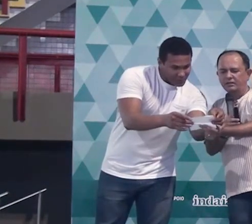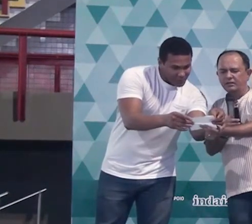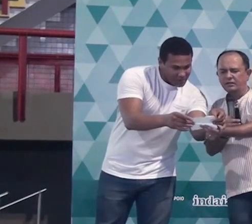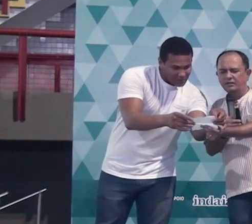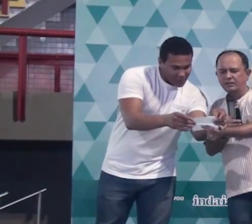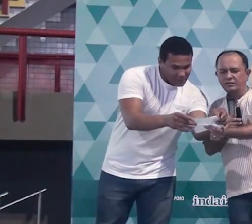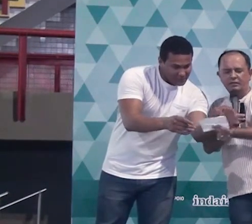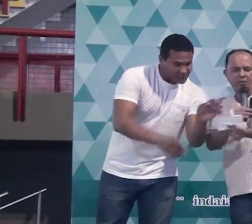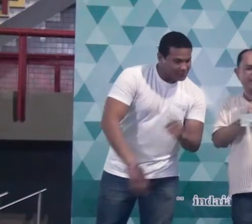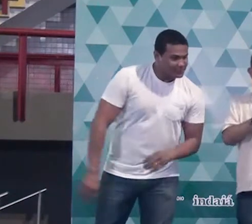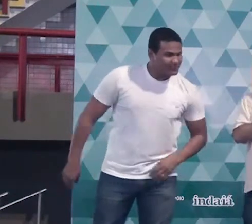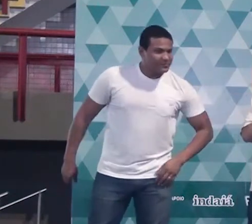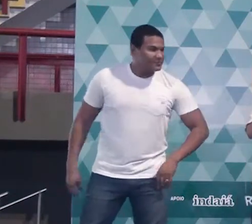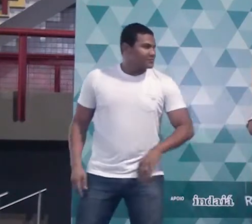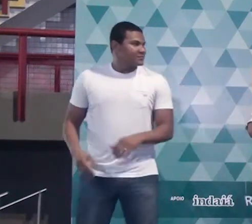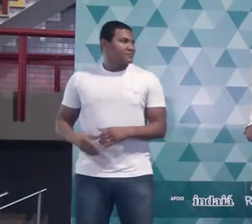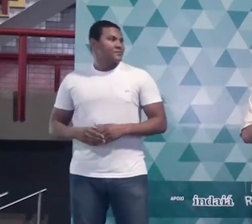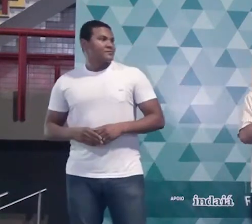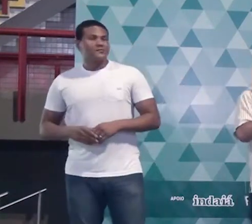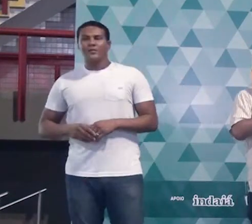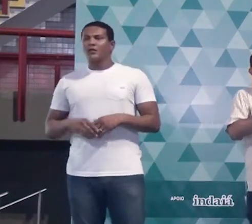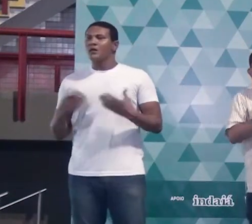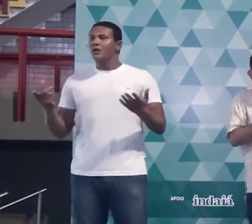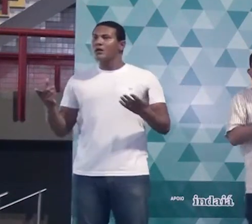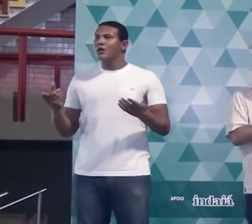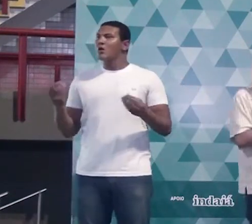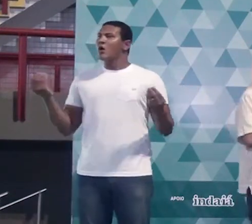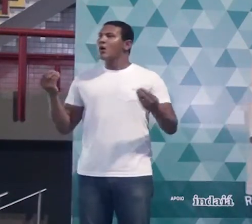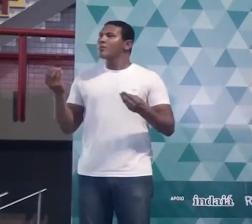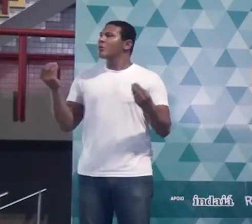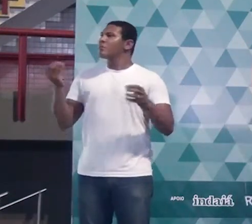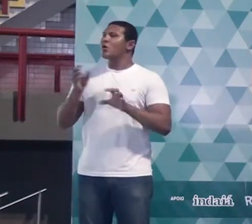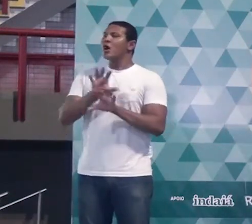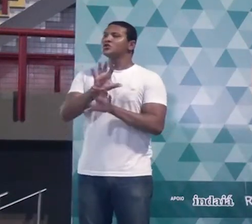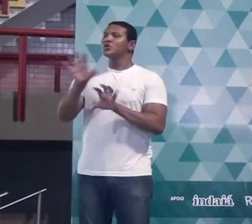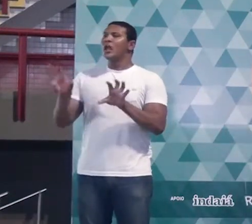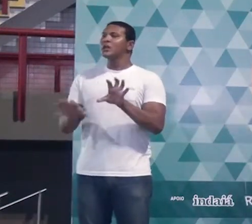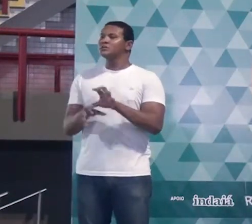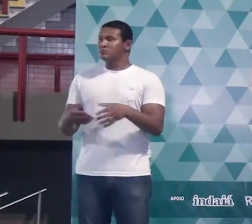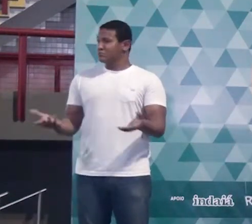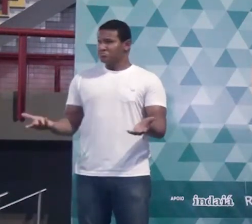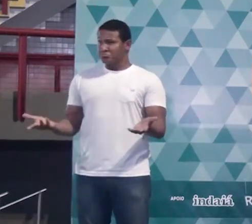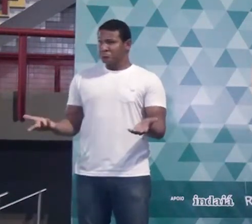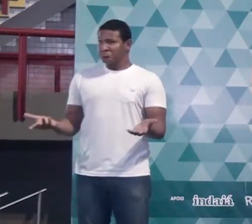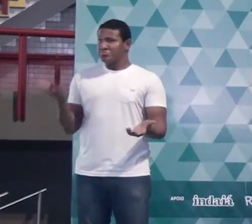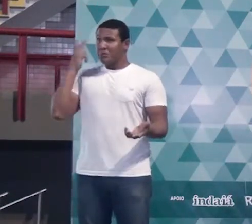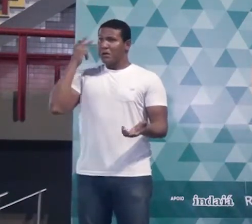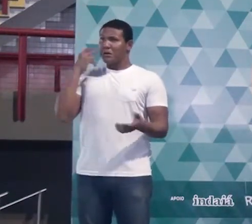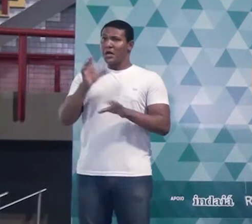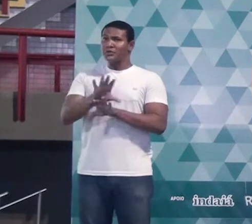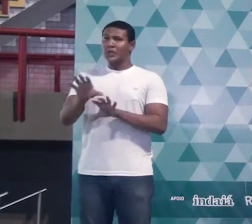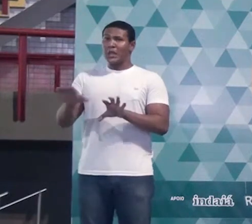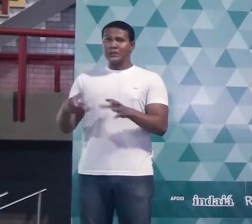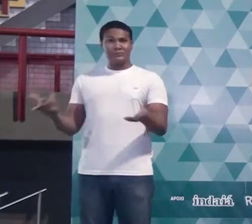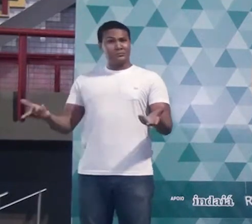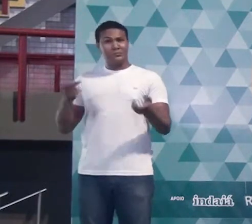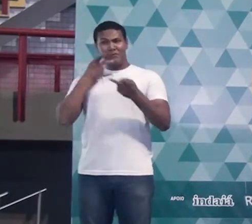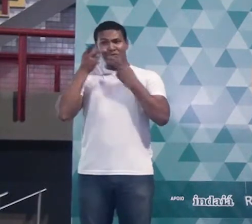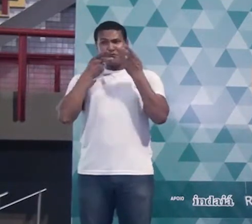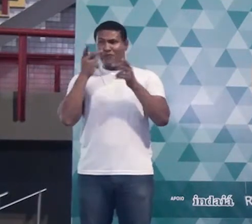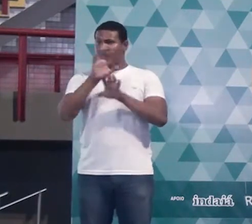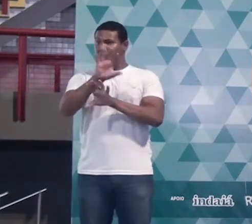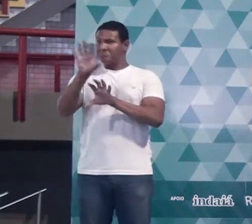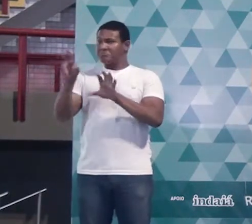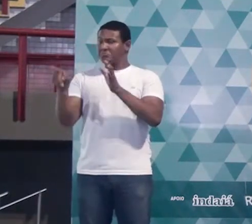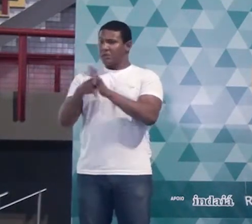é que fica o regionalismo? Como é que fica o regionalismo? Fica onde sempre ficou, filho. Nas falas regionais.